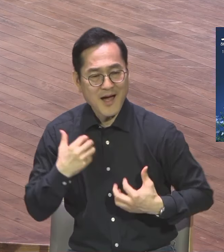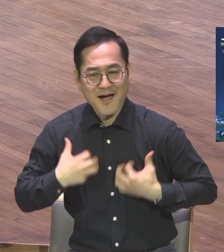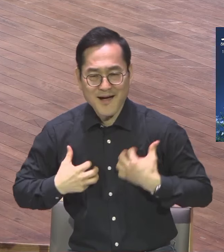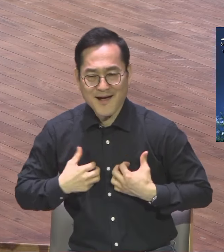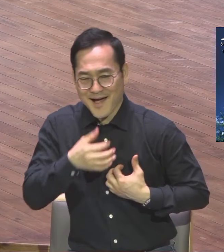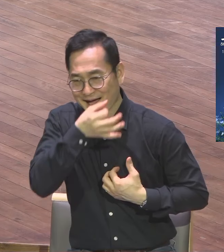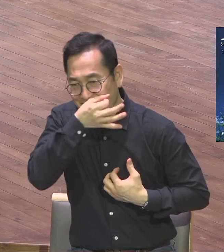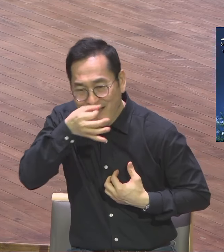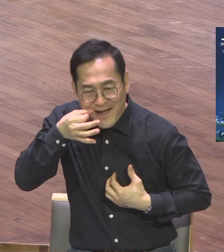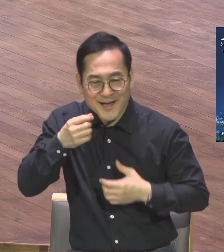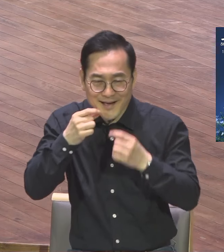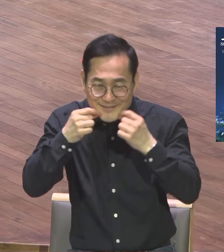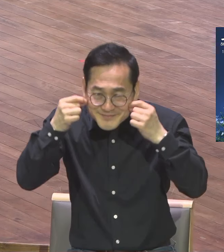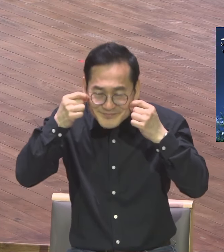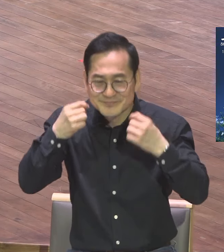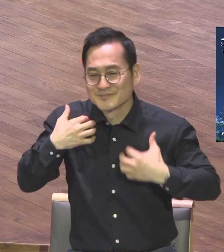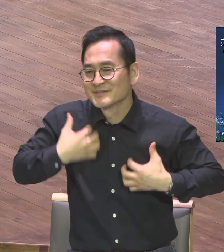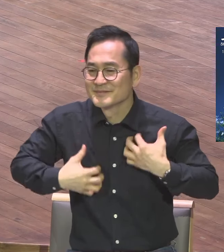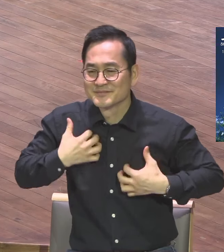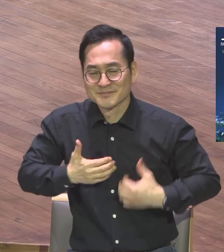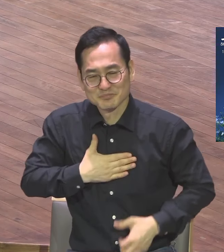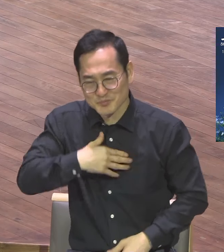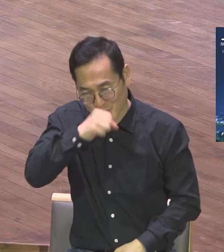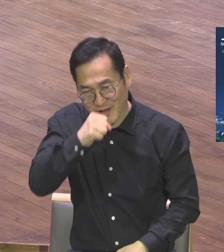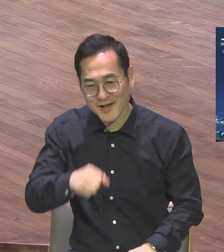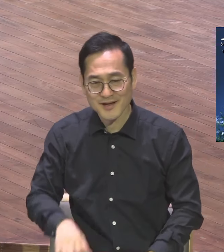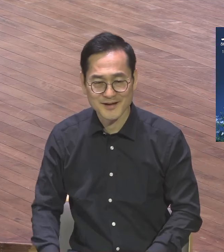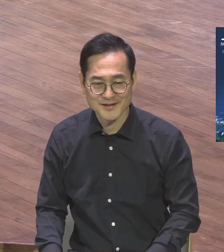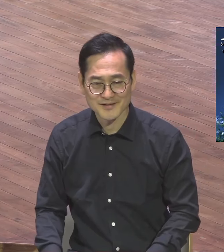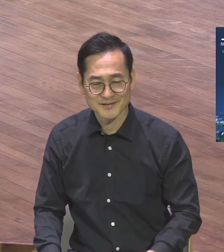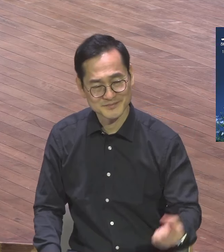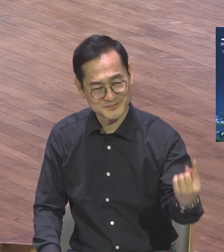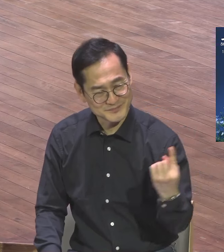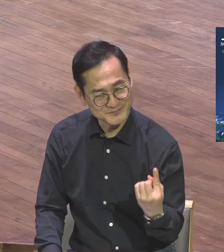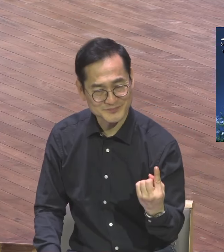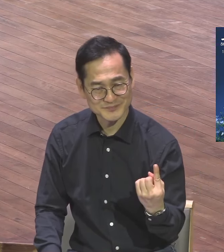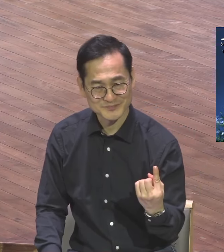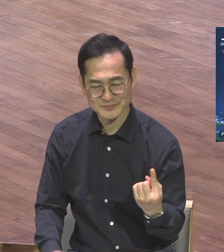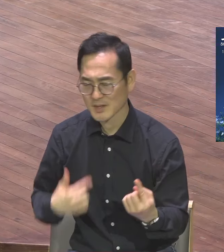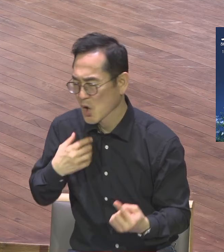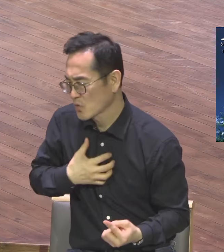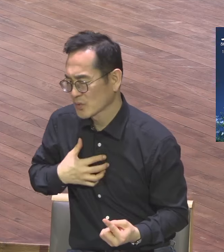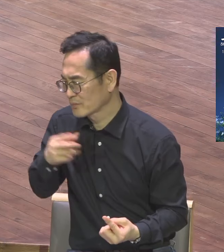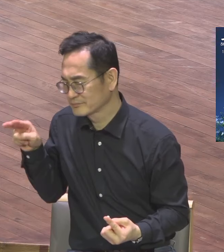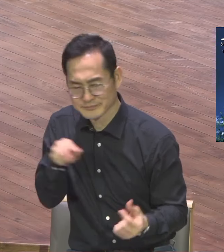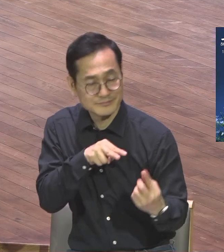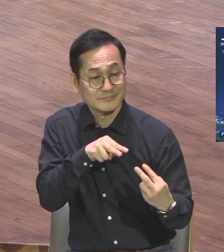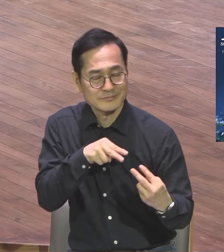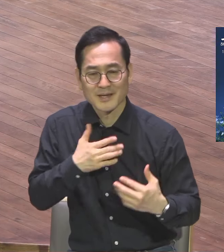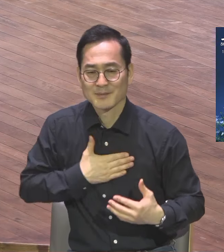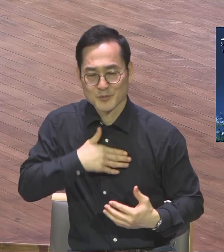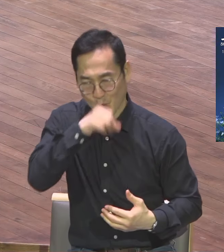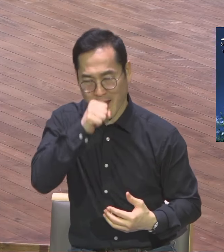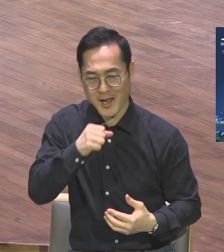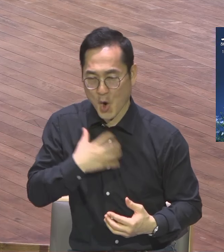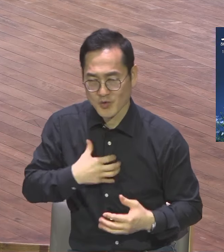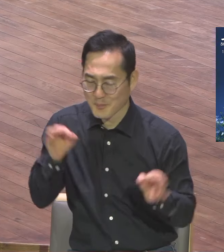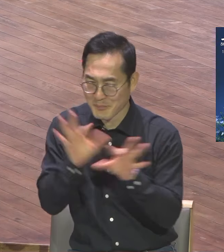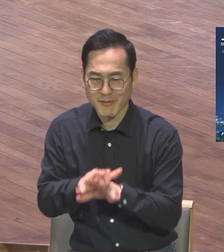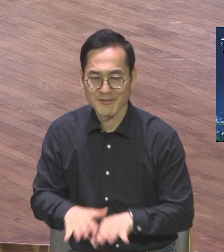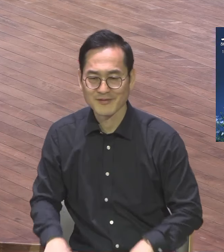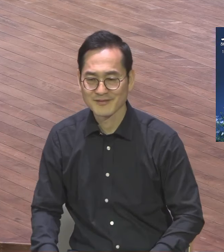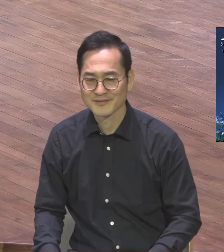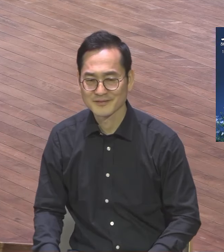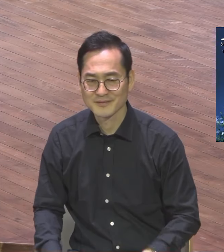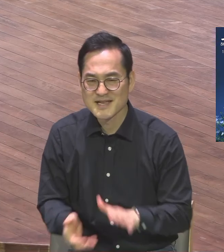새로운 힘이 솟아나고 만나면 새로운 걱정 염려가 싹 없어져 그런 거야. 막 소망이 생겨.